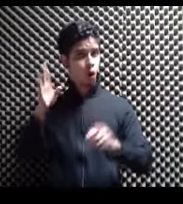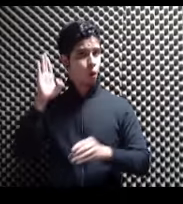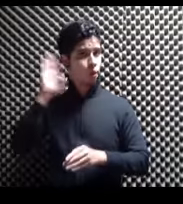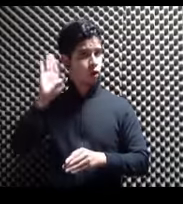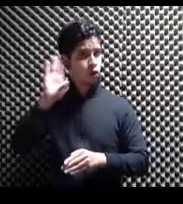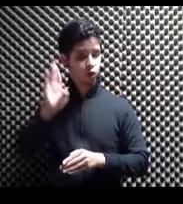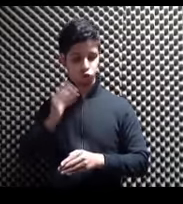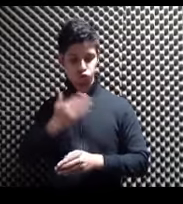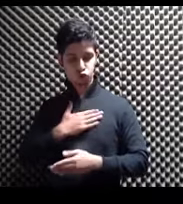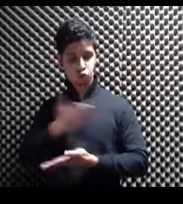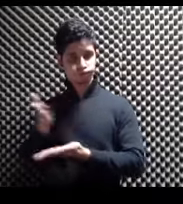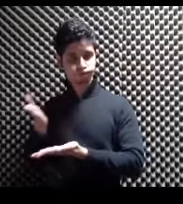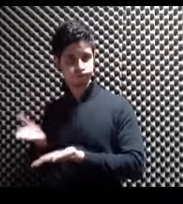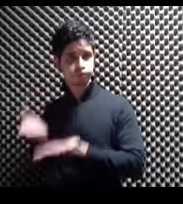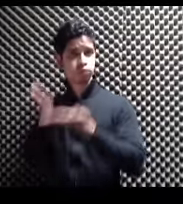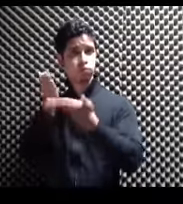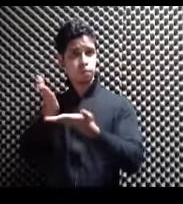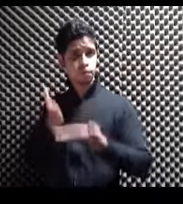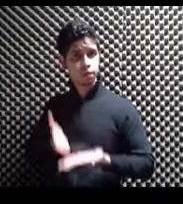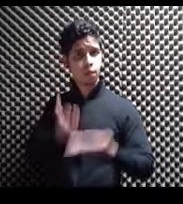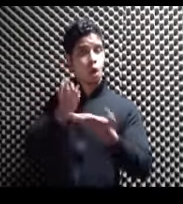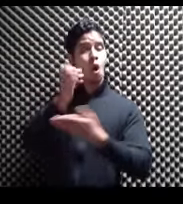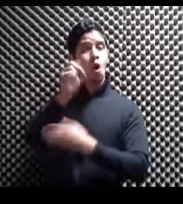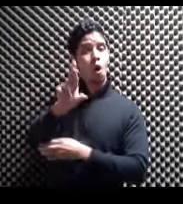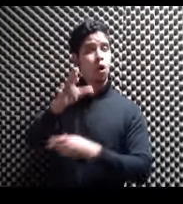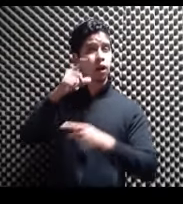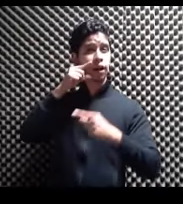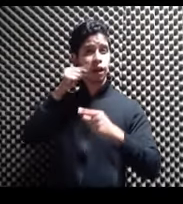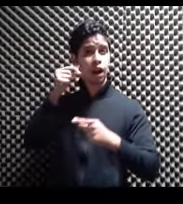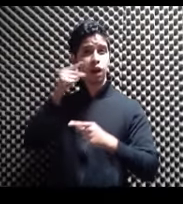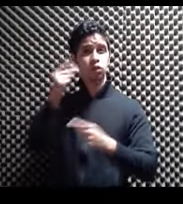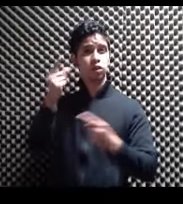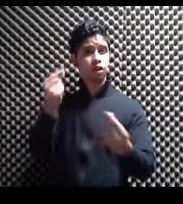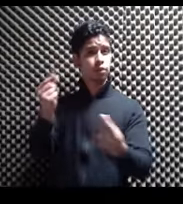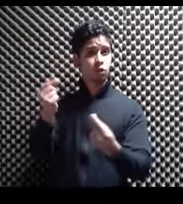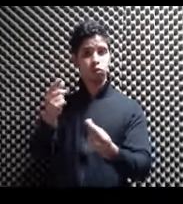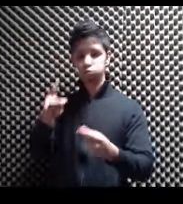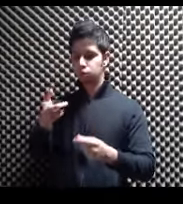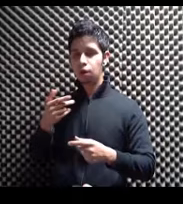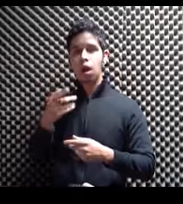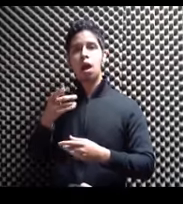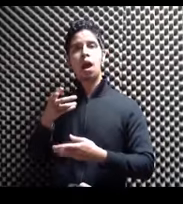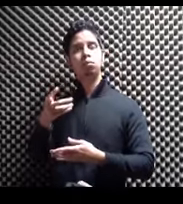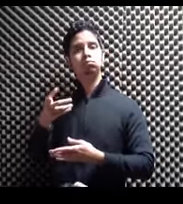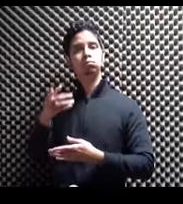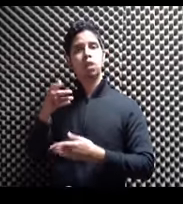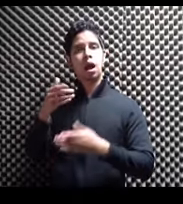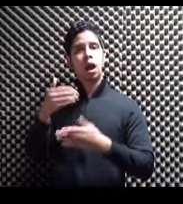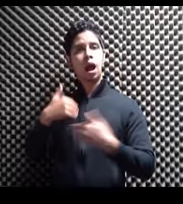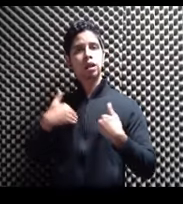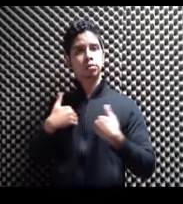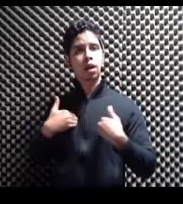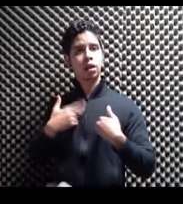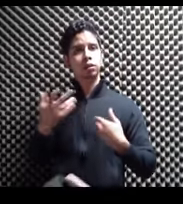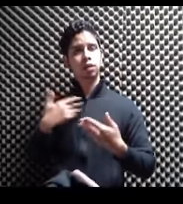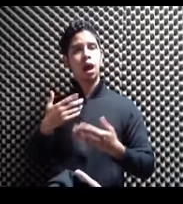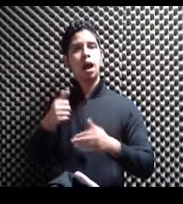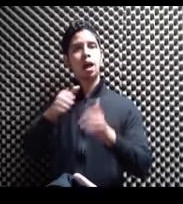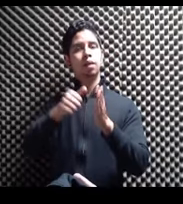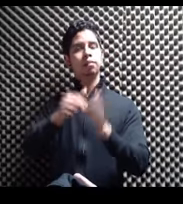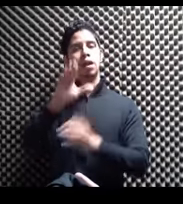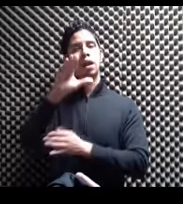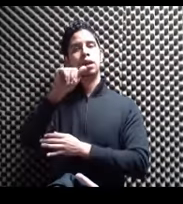gato, para la adopción, lo entregamos esterilizado o castrado. Que eso es bien importante, porque nosotros lo que no queremos es